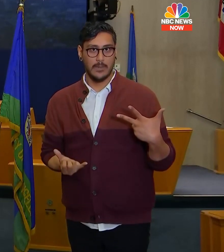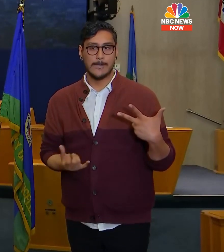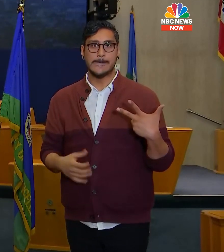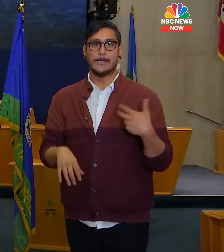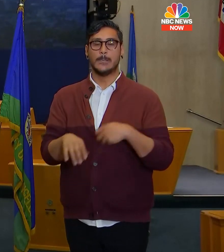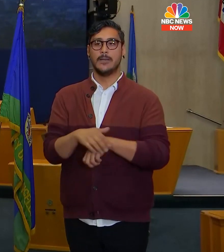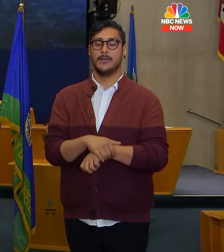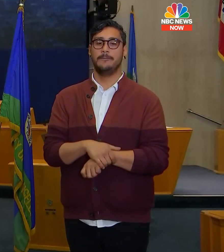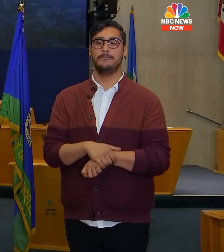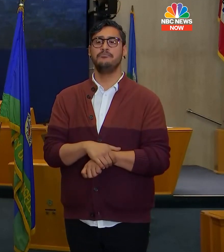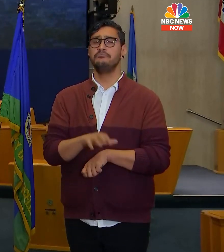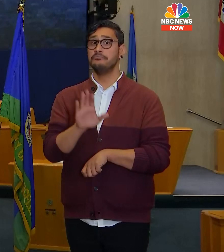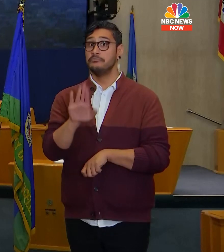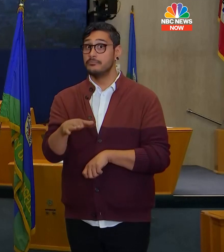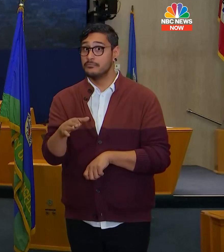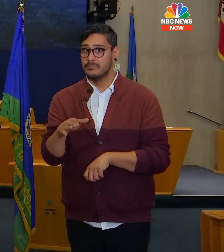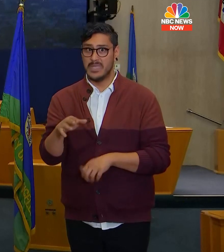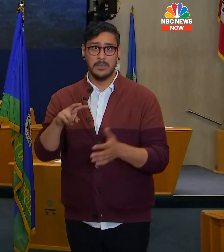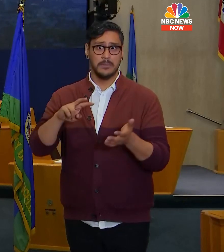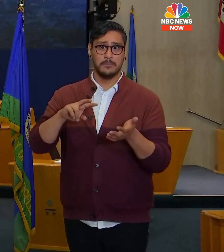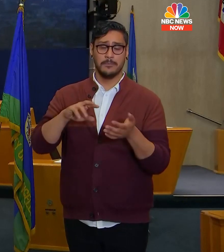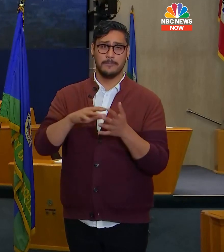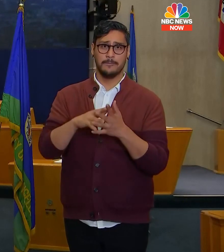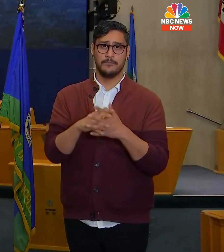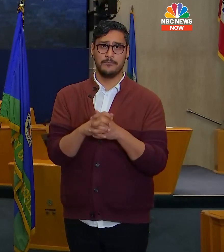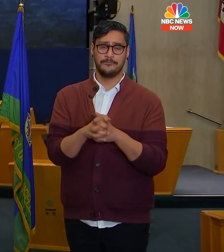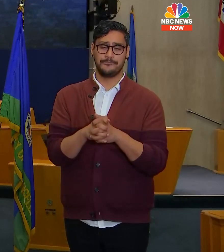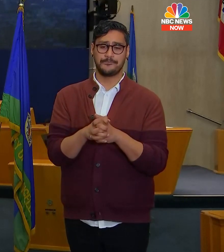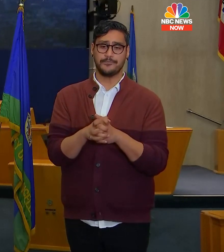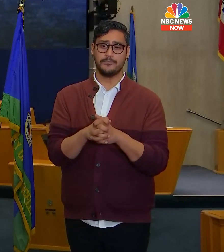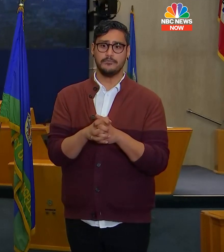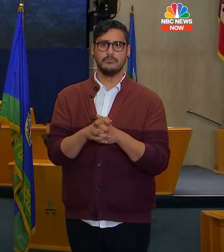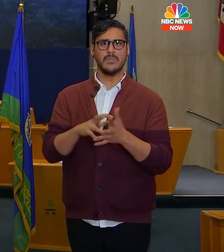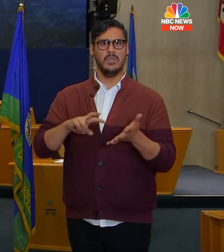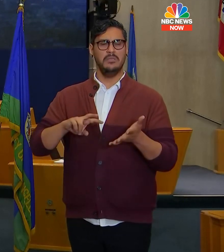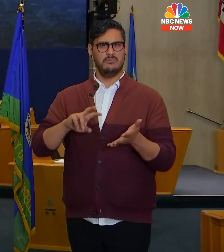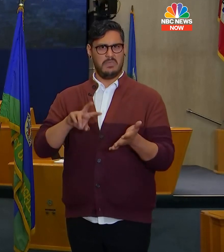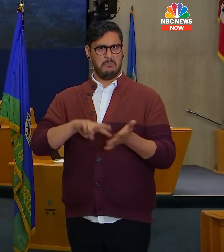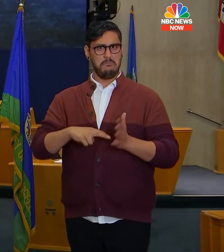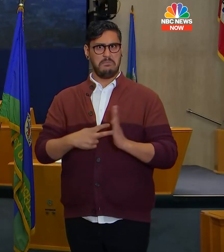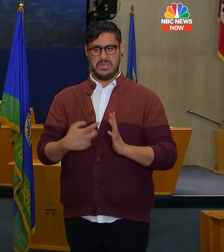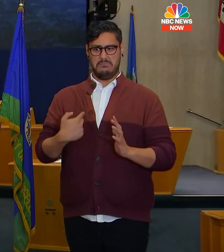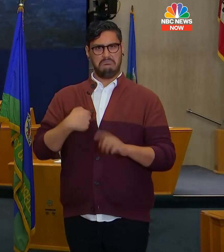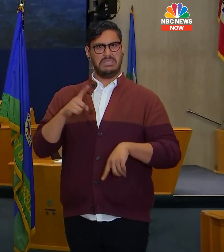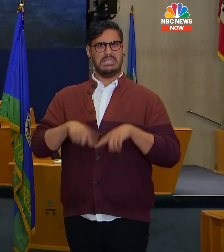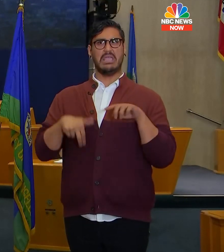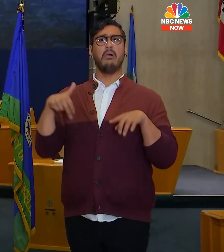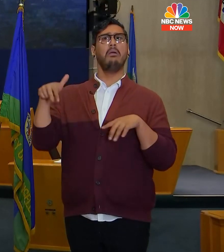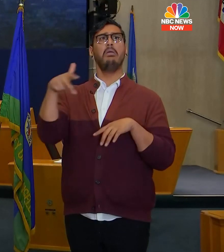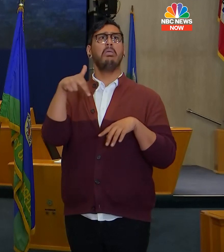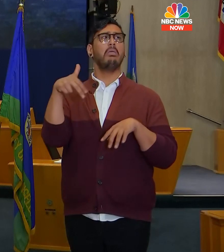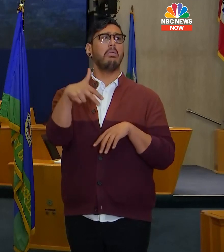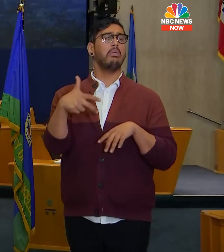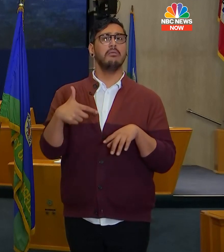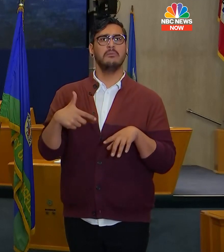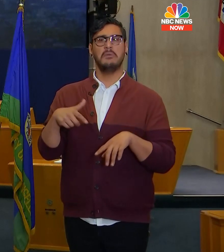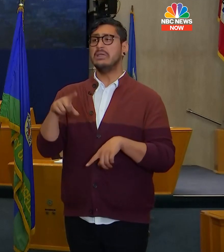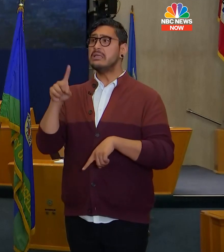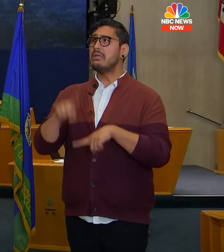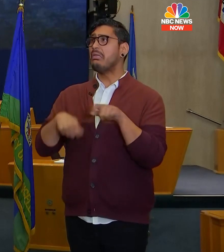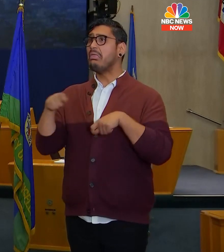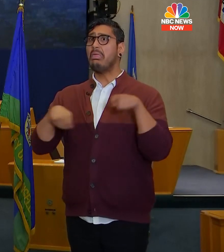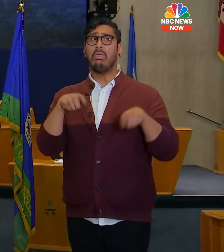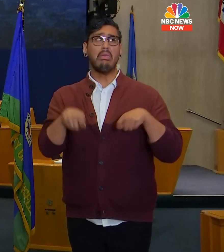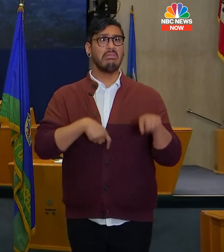no quiere decir que no podemos ir a caminar, a pasear por